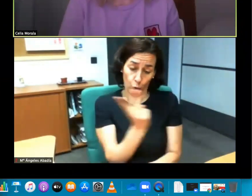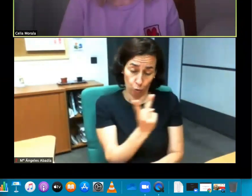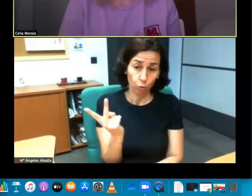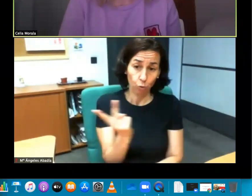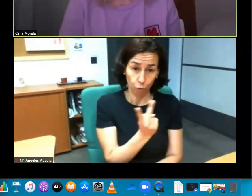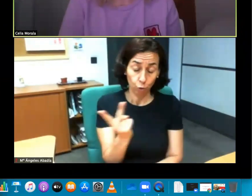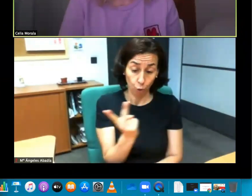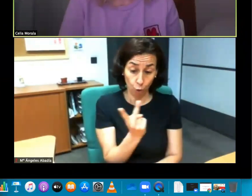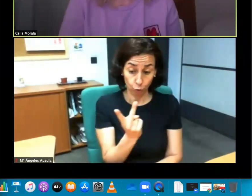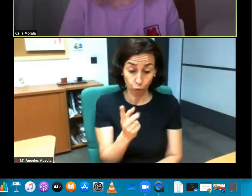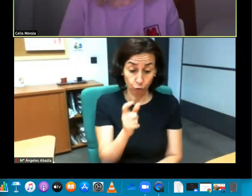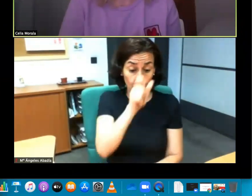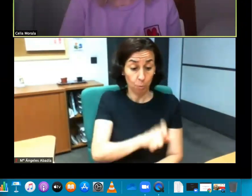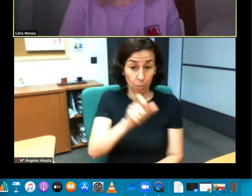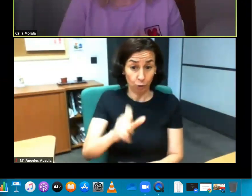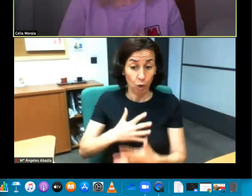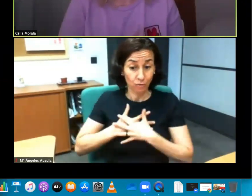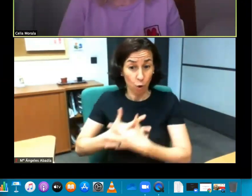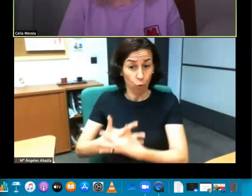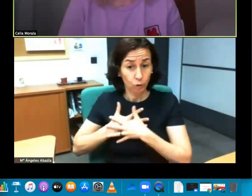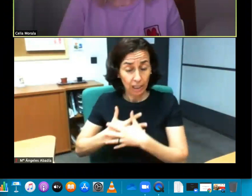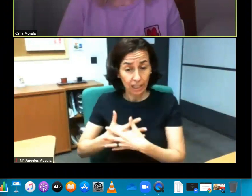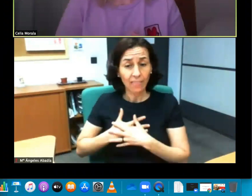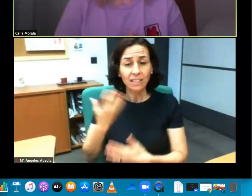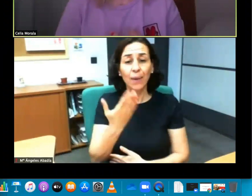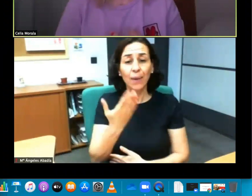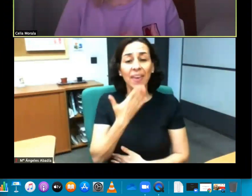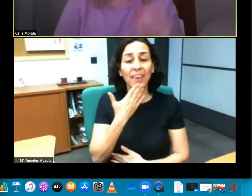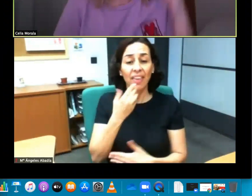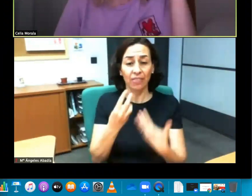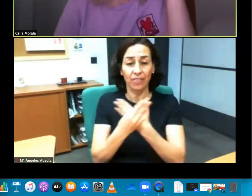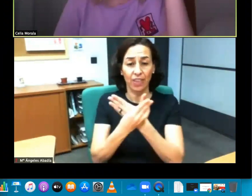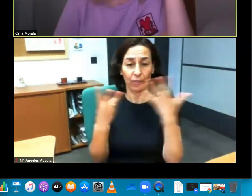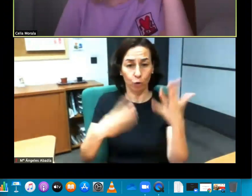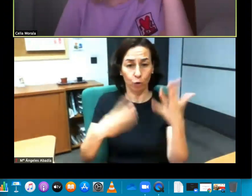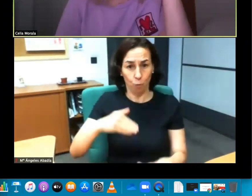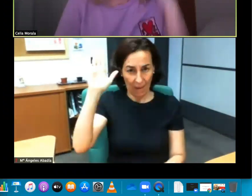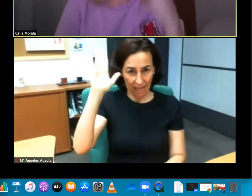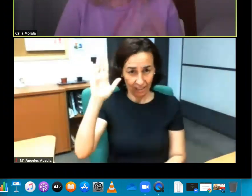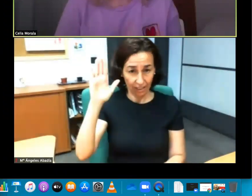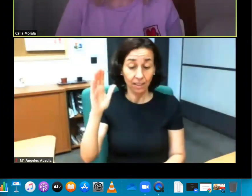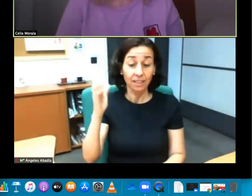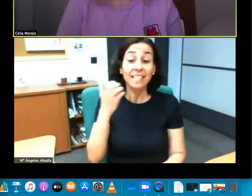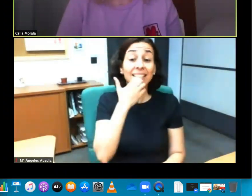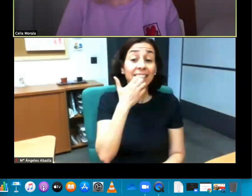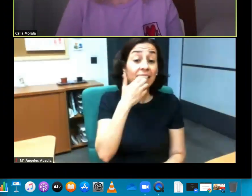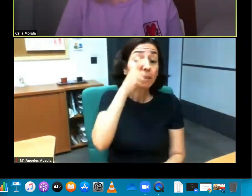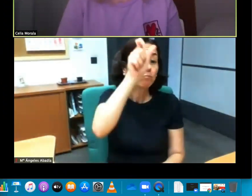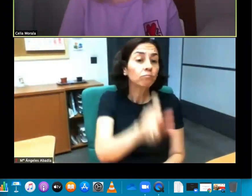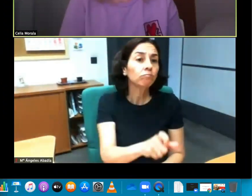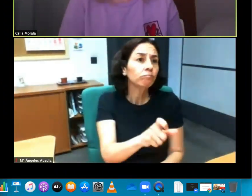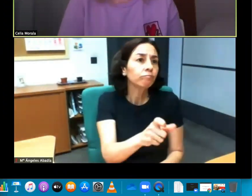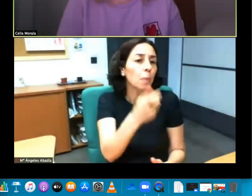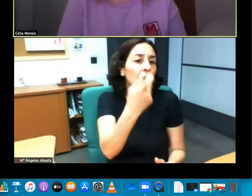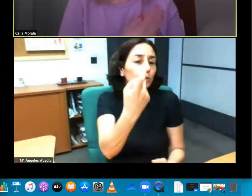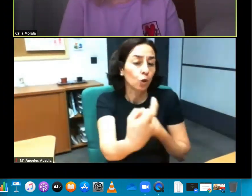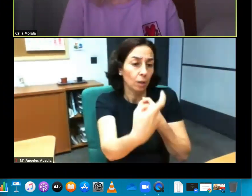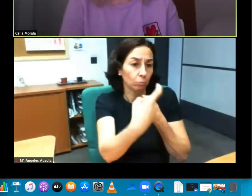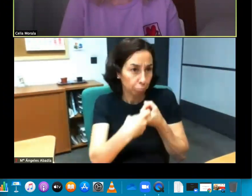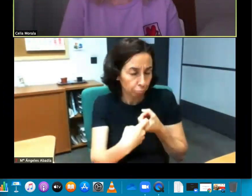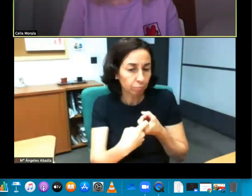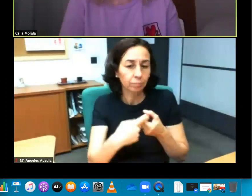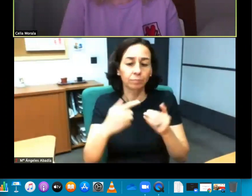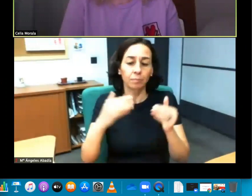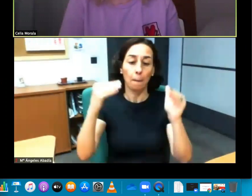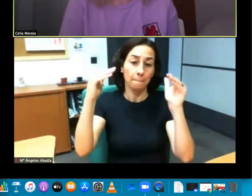voluntariado está destinado a mayores de 18 años. No obstante, si hay algún menor de 18 años y cuenta con la autorización